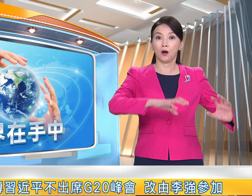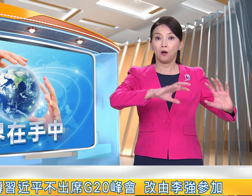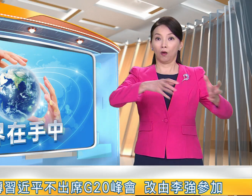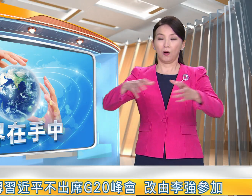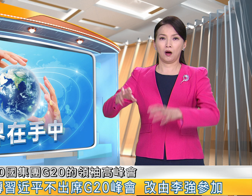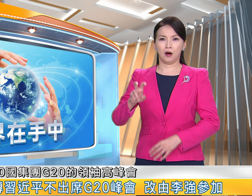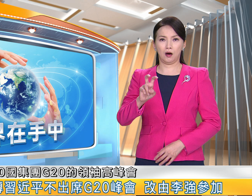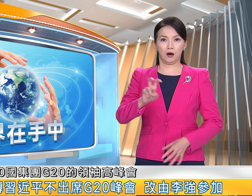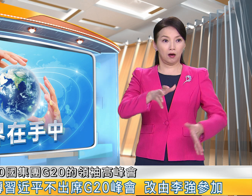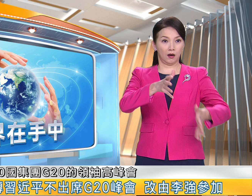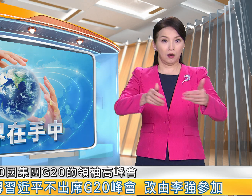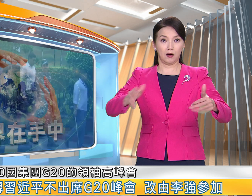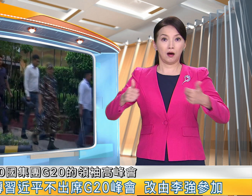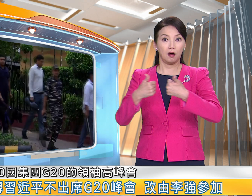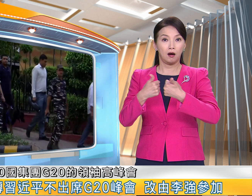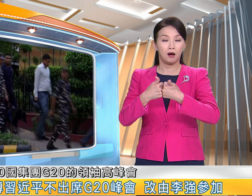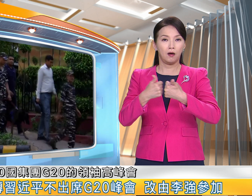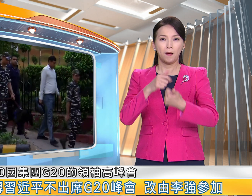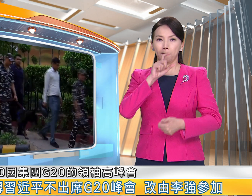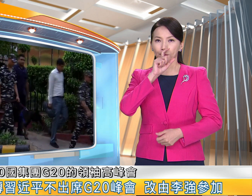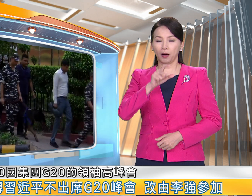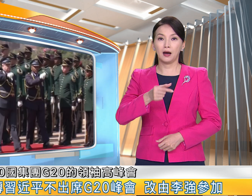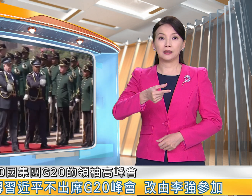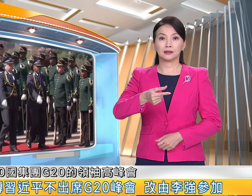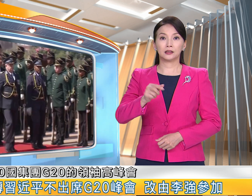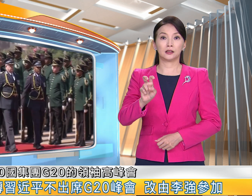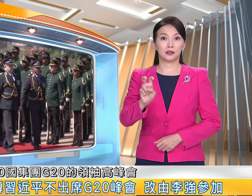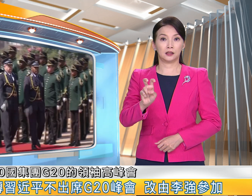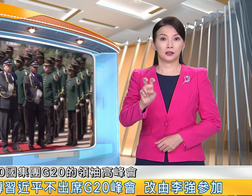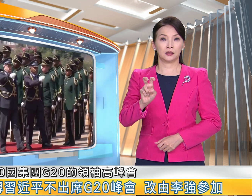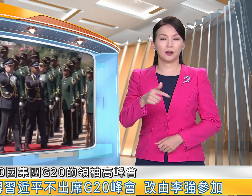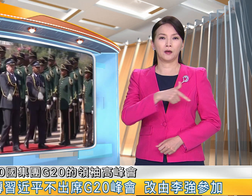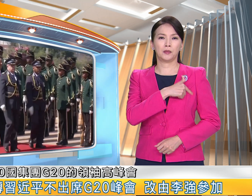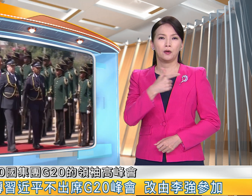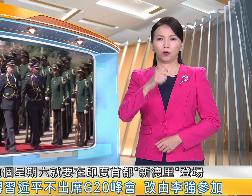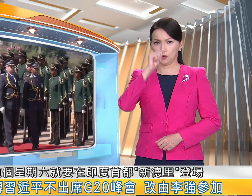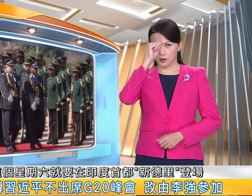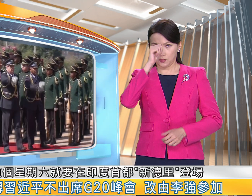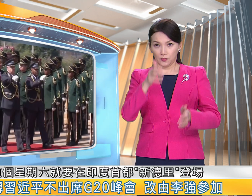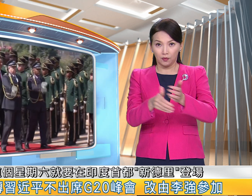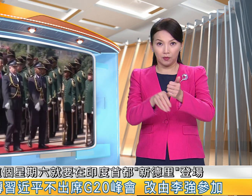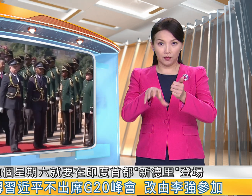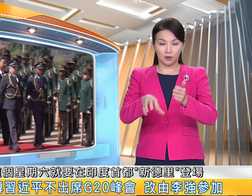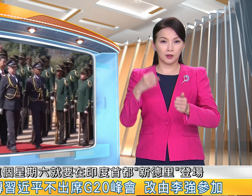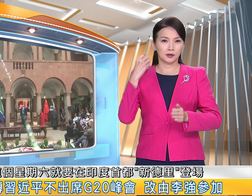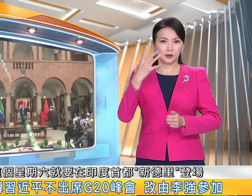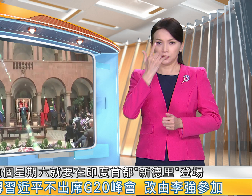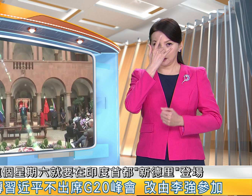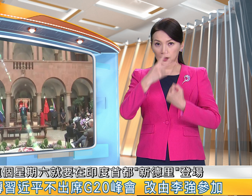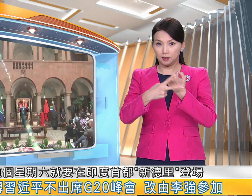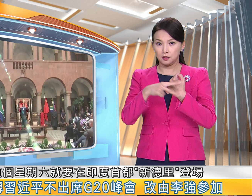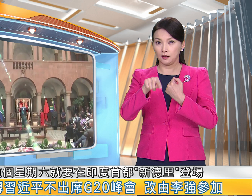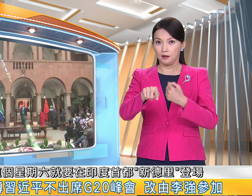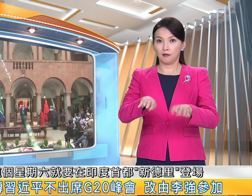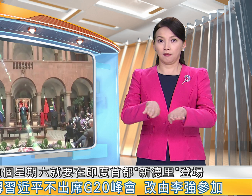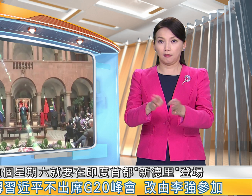二十国集团及团体的领袖高峰会，这个星期六就要在印度首都新德里登